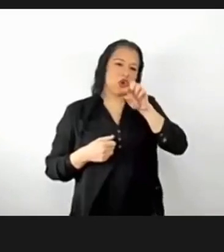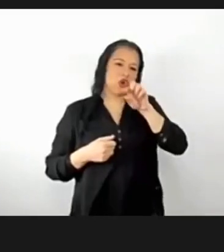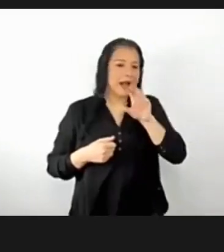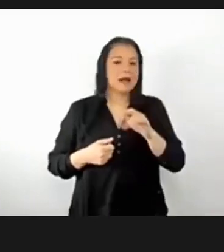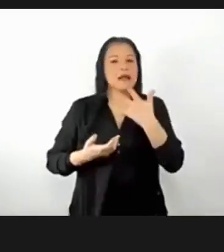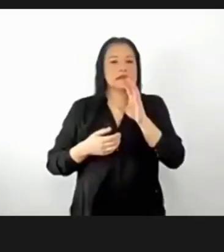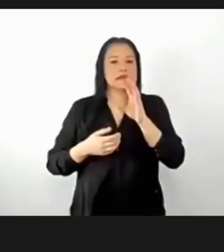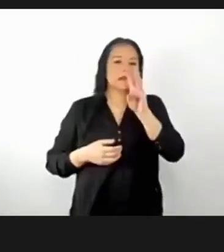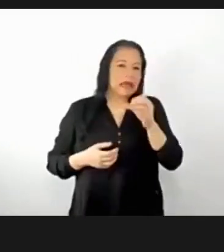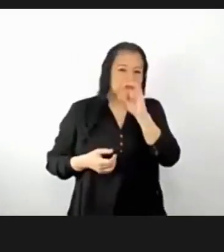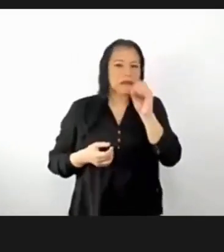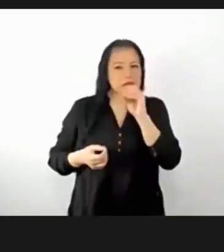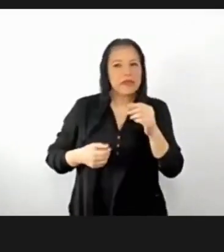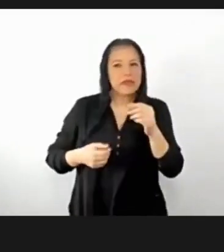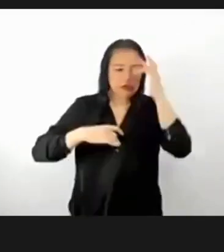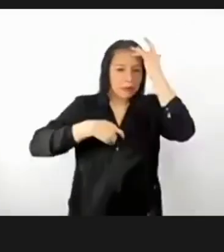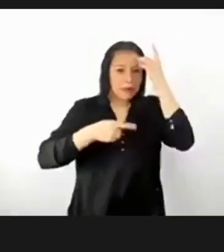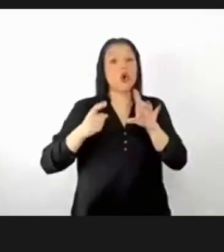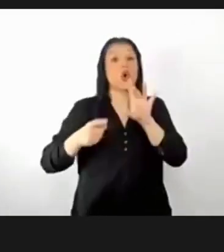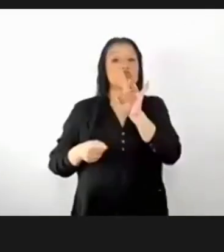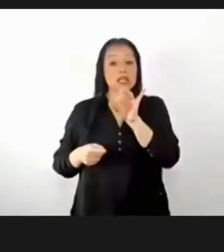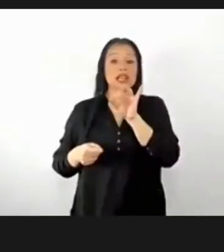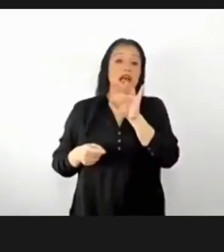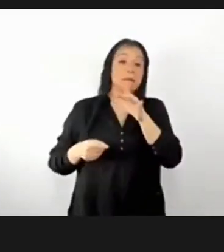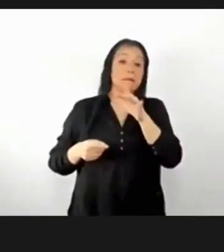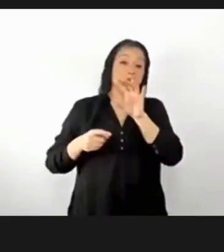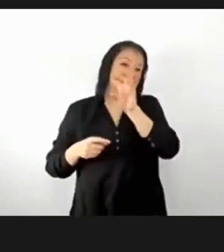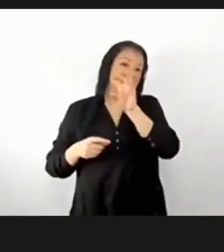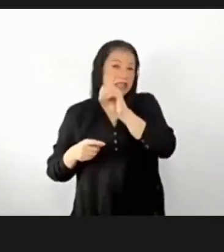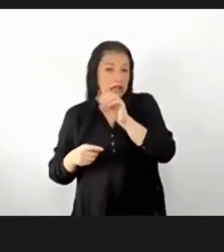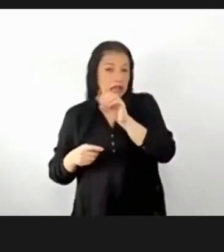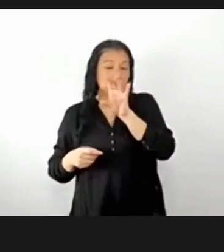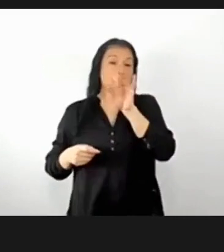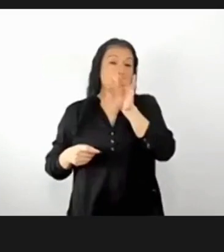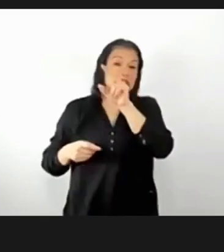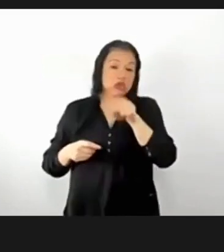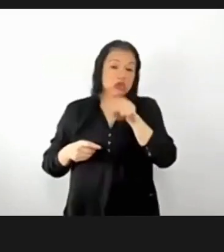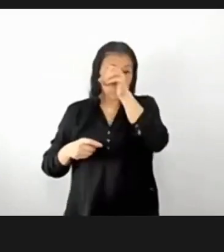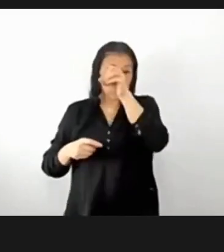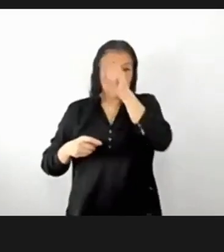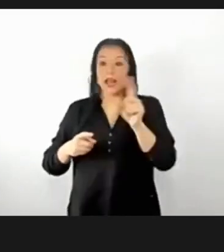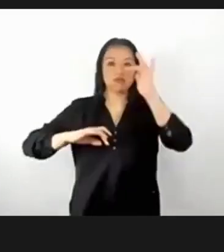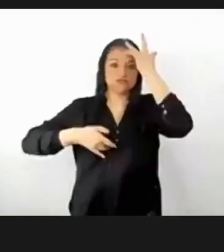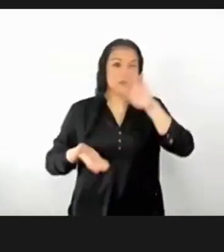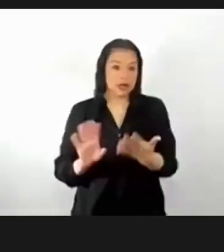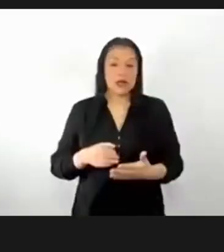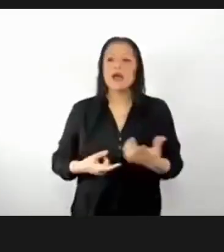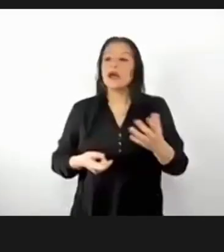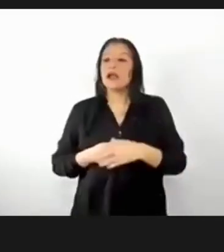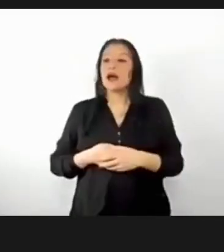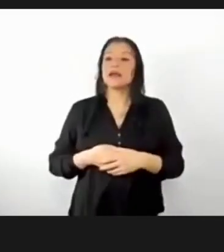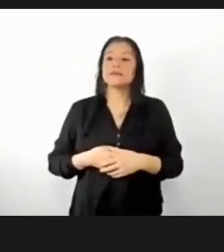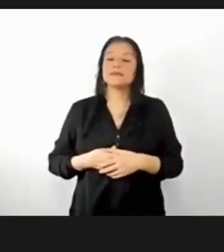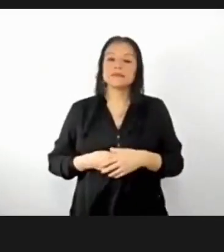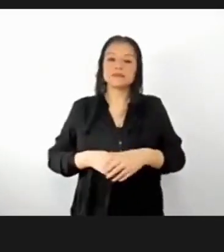del 80 y tantos para la enfermedad grave. La de Sinopharm que usamos en el Perú,